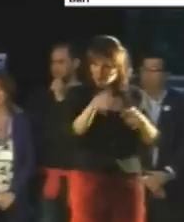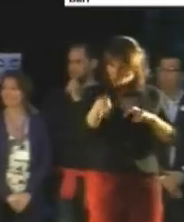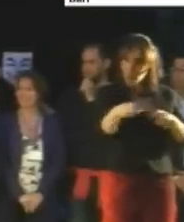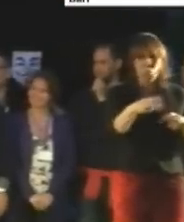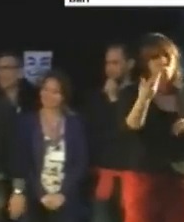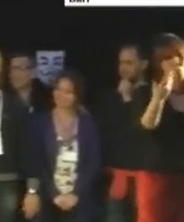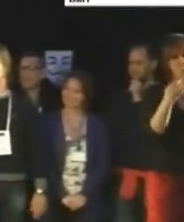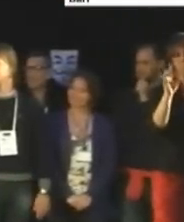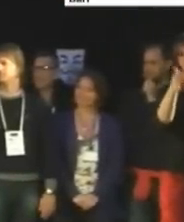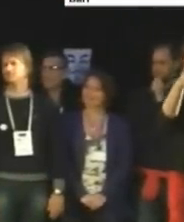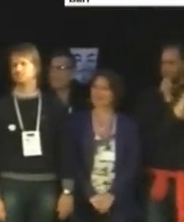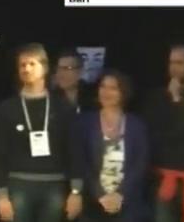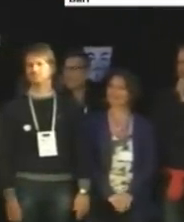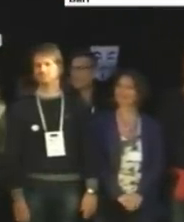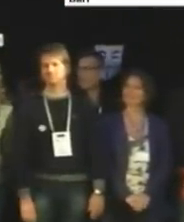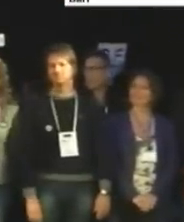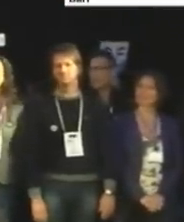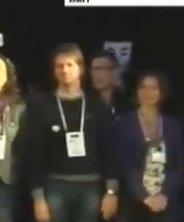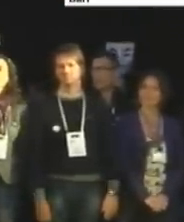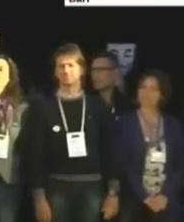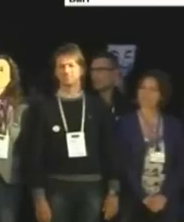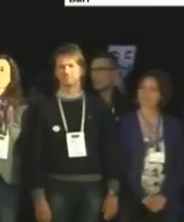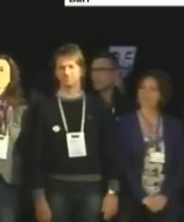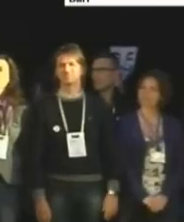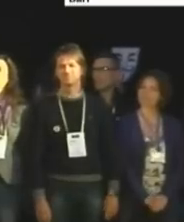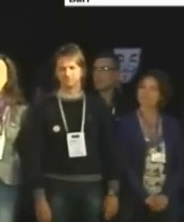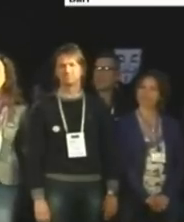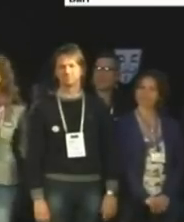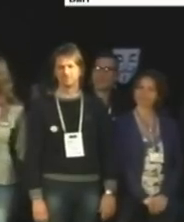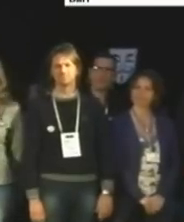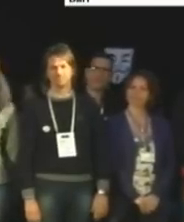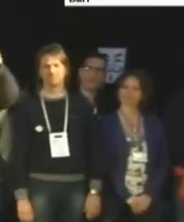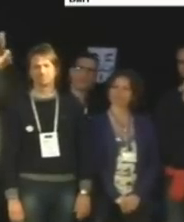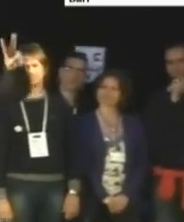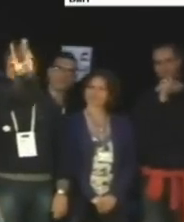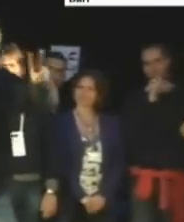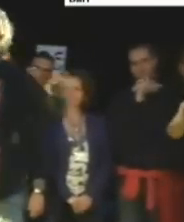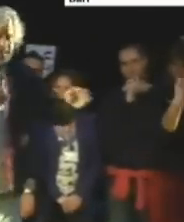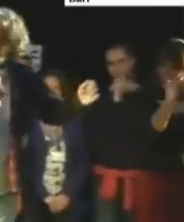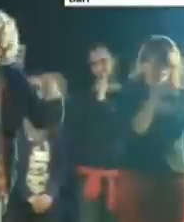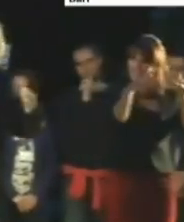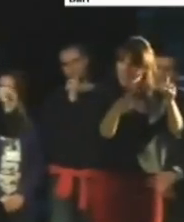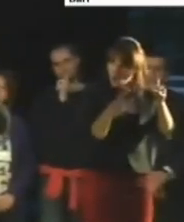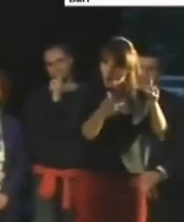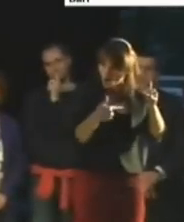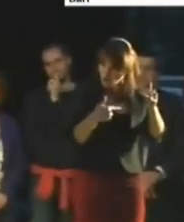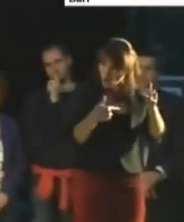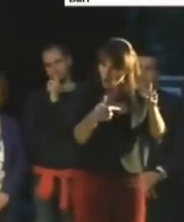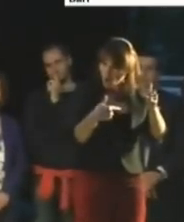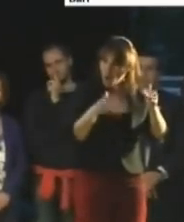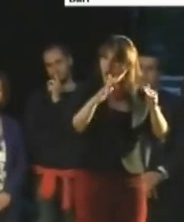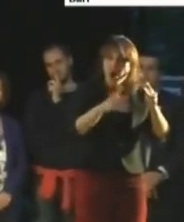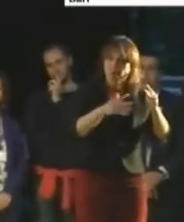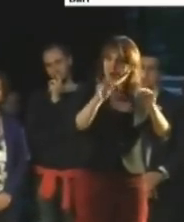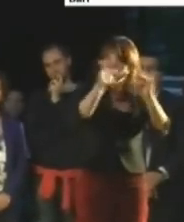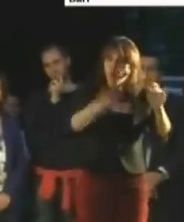Noi siamo il secondo produttore del mondo di olio d'oliva, secondo, e siamo il primo